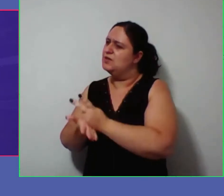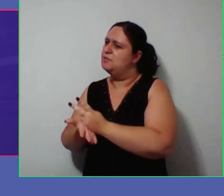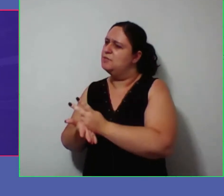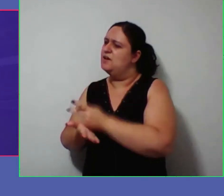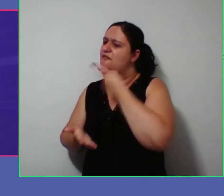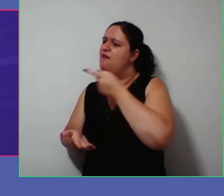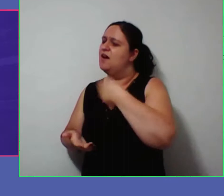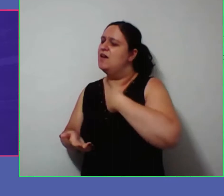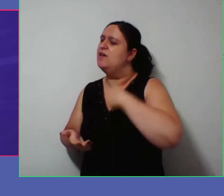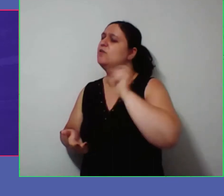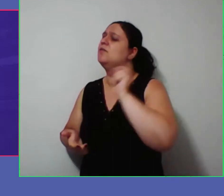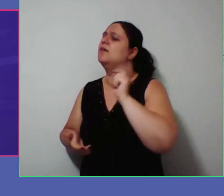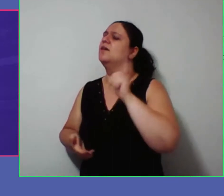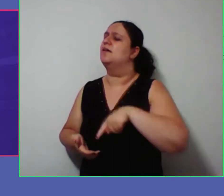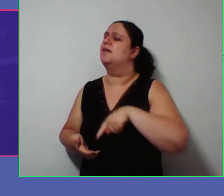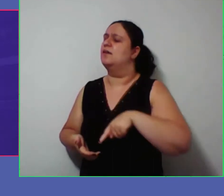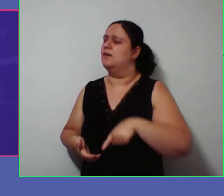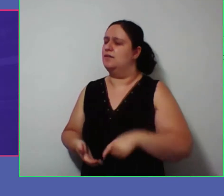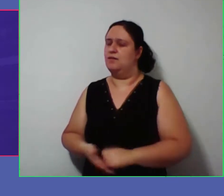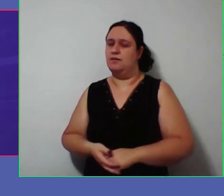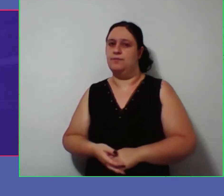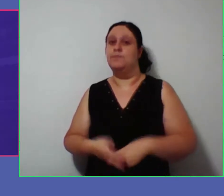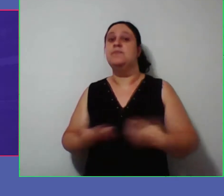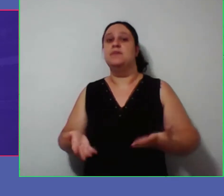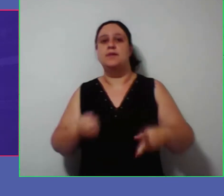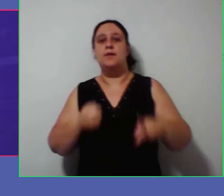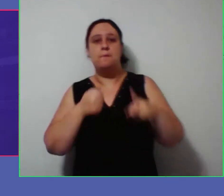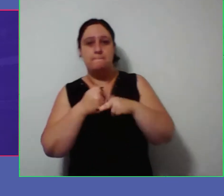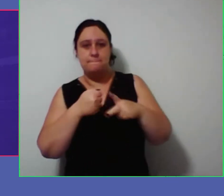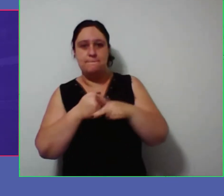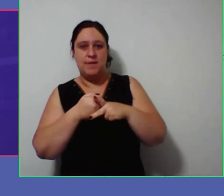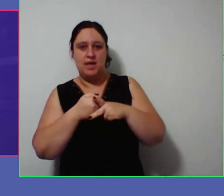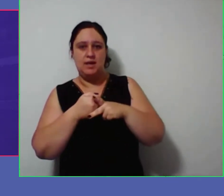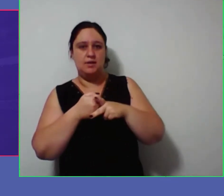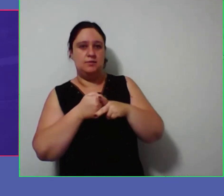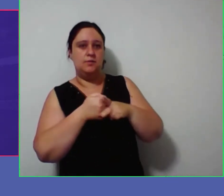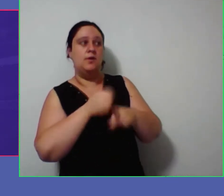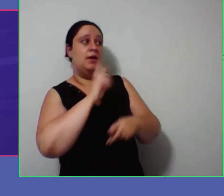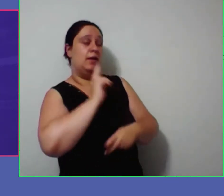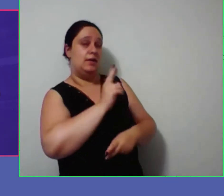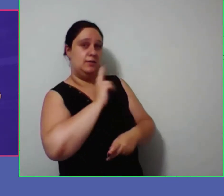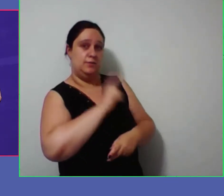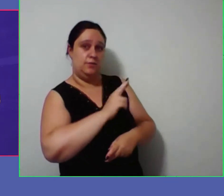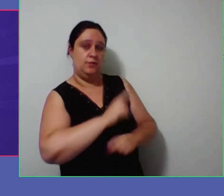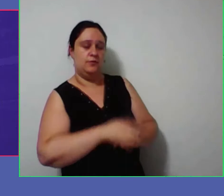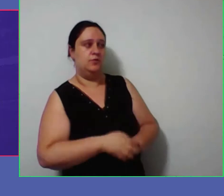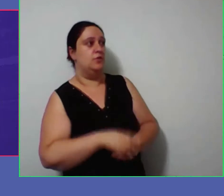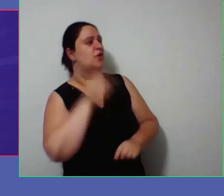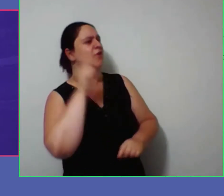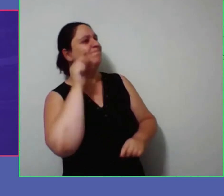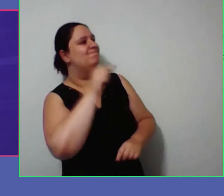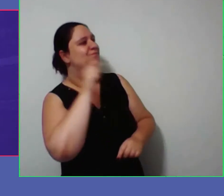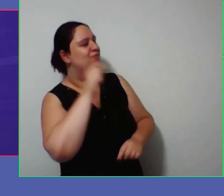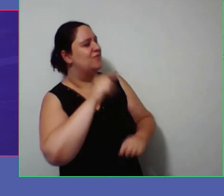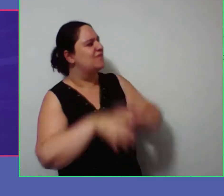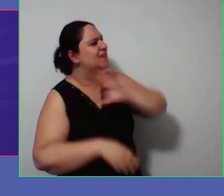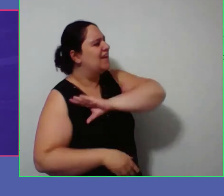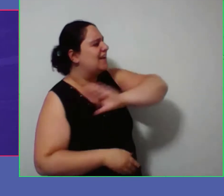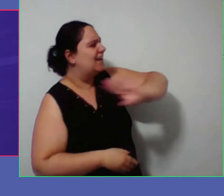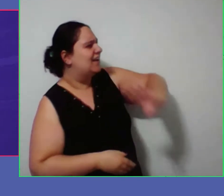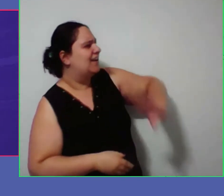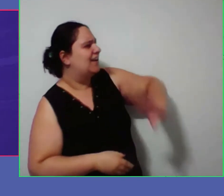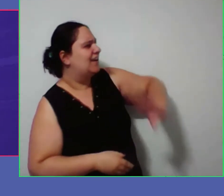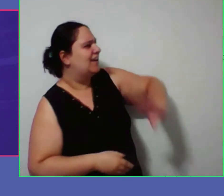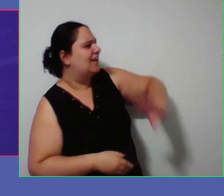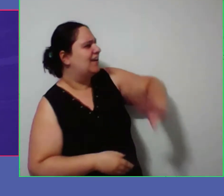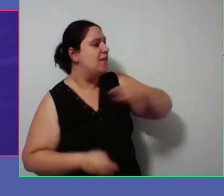sou? Aí aparece Pedro, respondendo Simão Pedro, disse: tu és o Cristo, o Filho